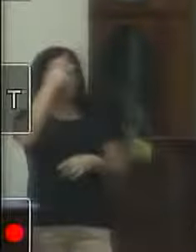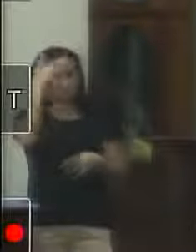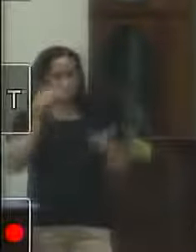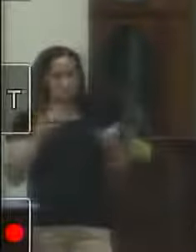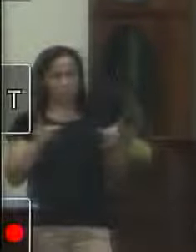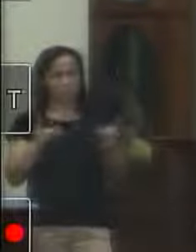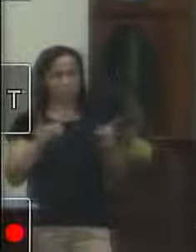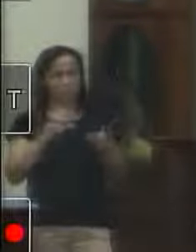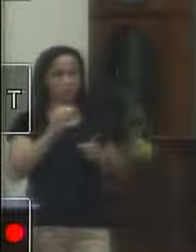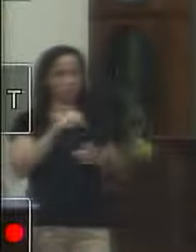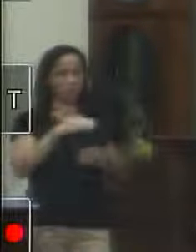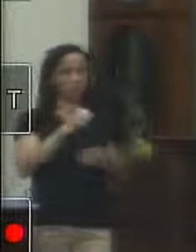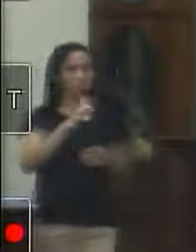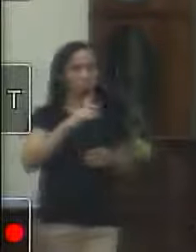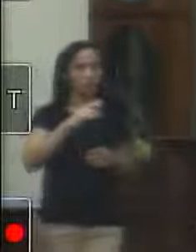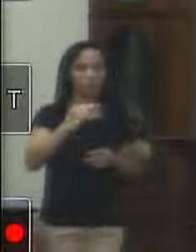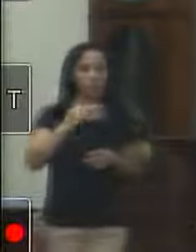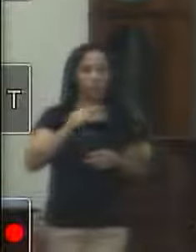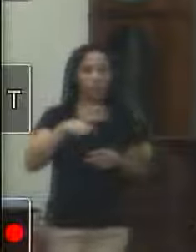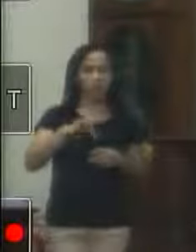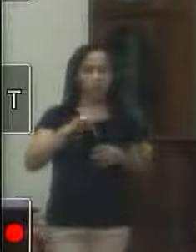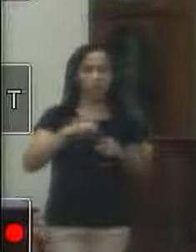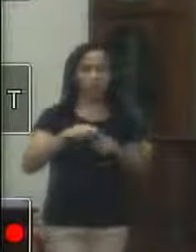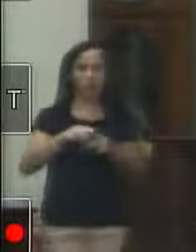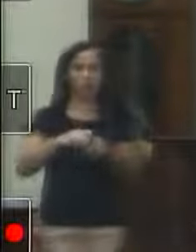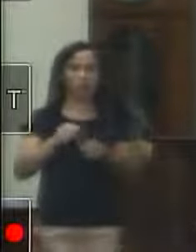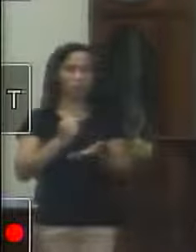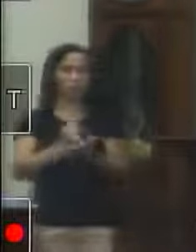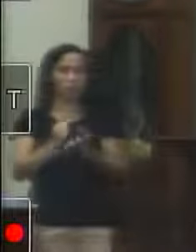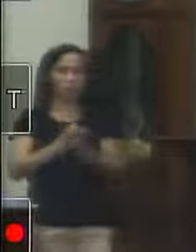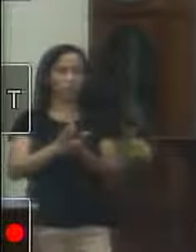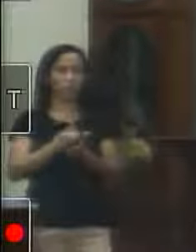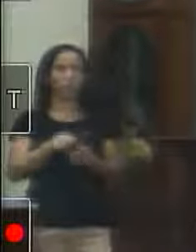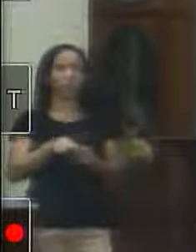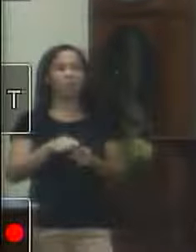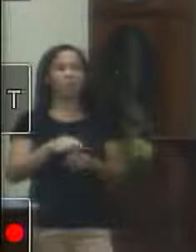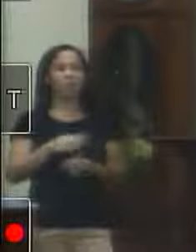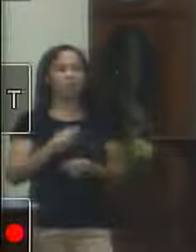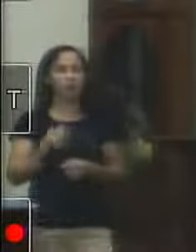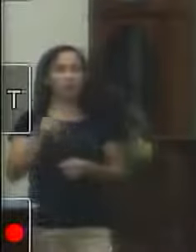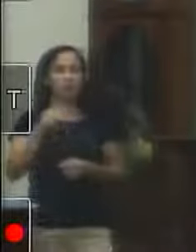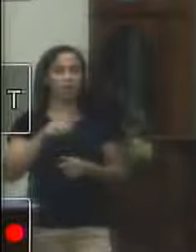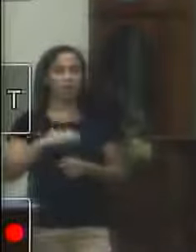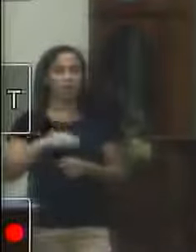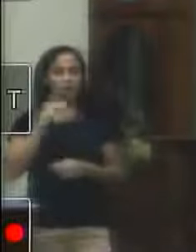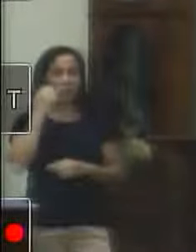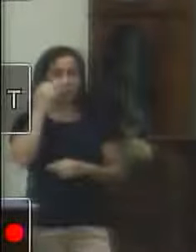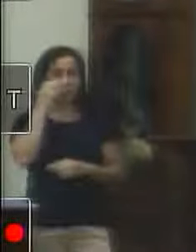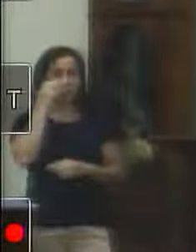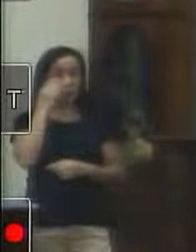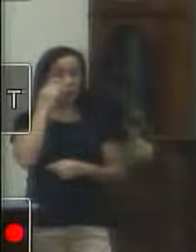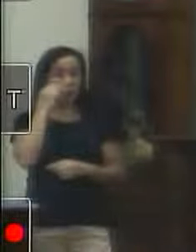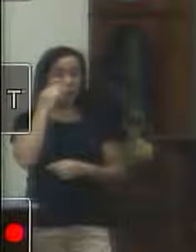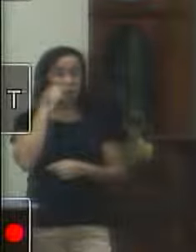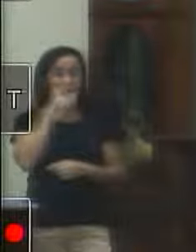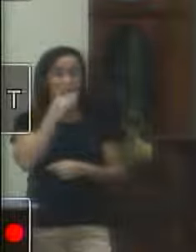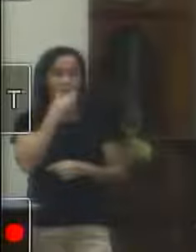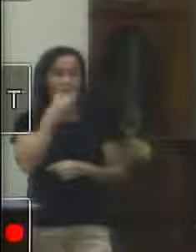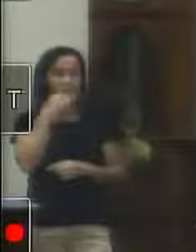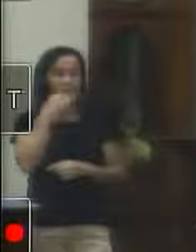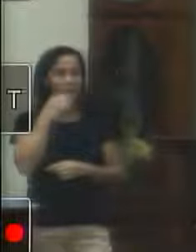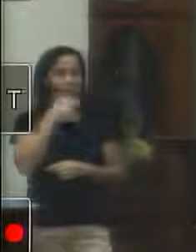comerciantes foram autuados e multados num valor exorbitante